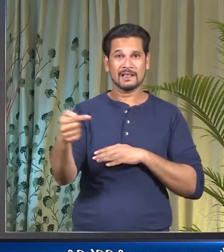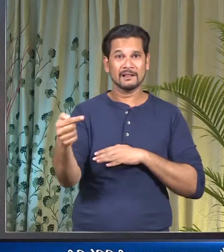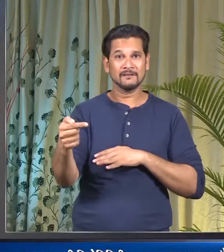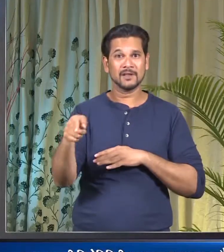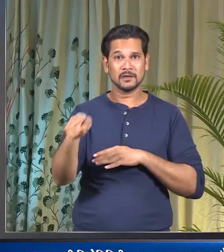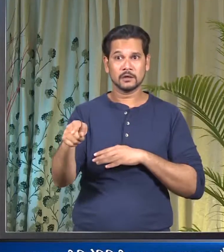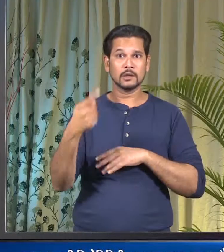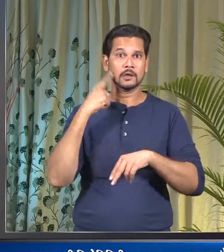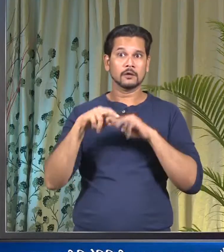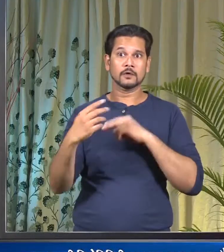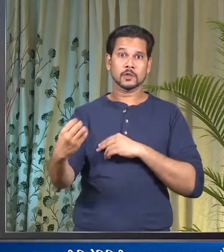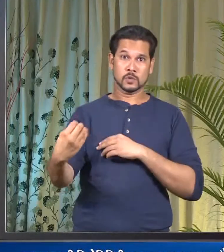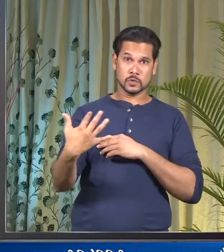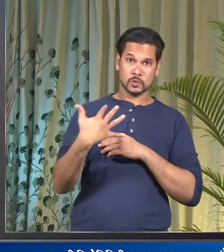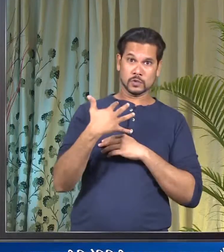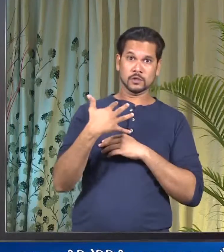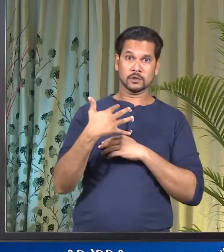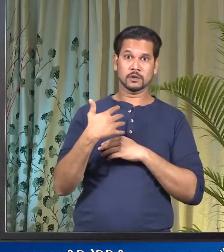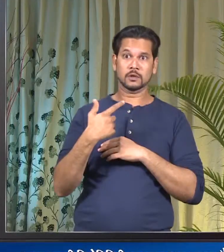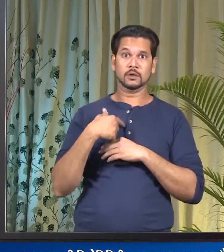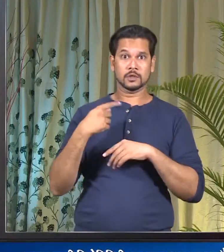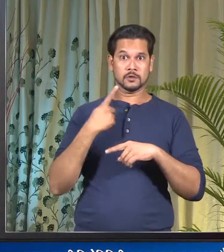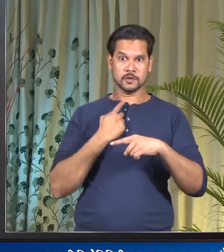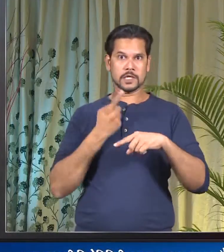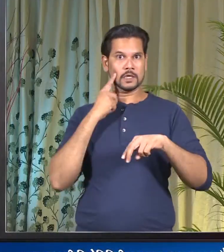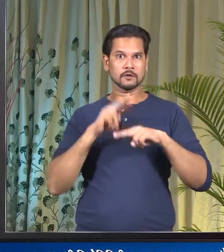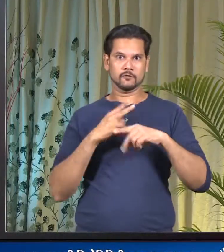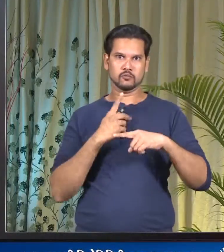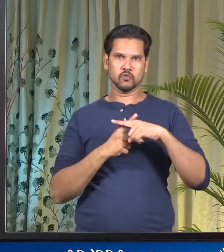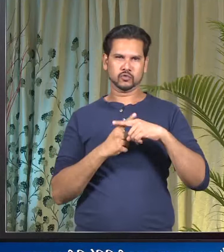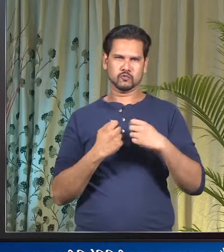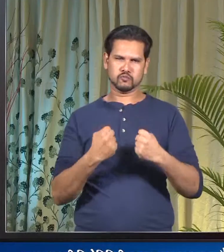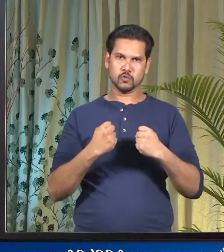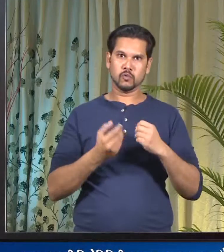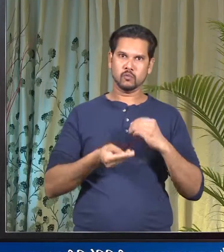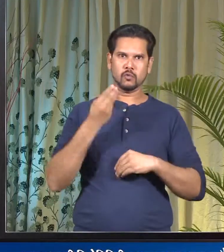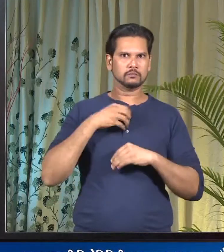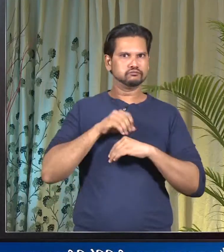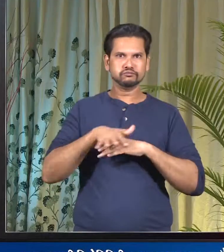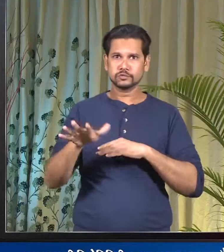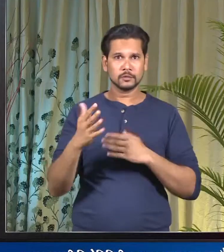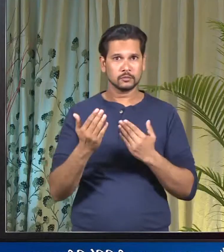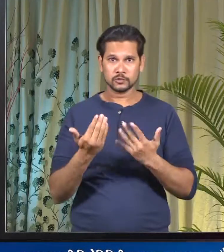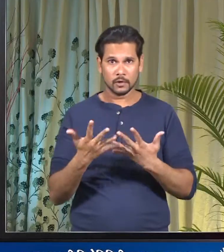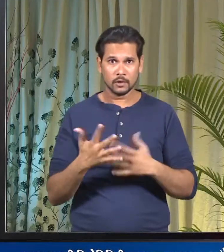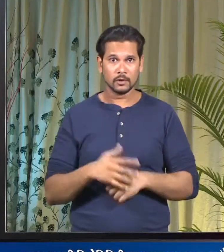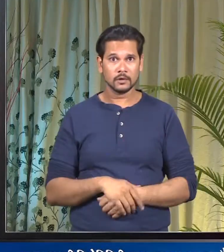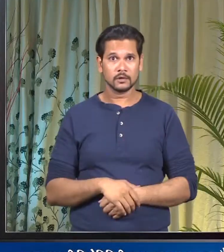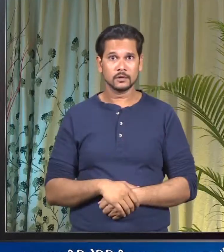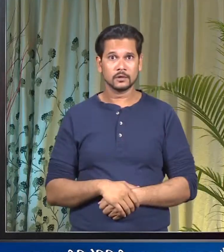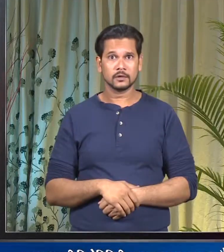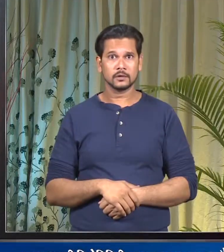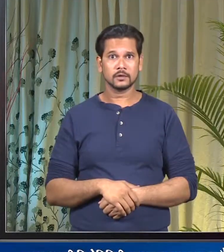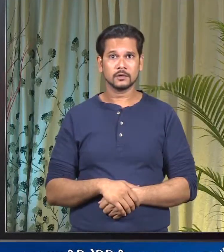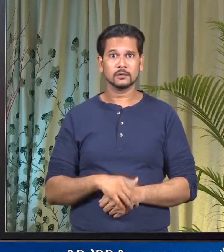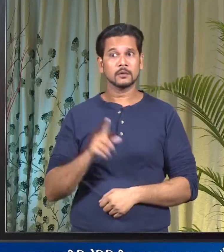का इतना प्रभाव पड़ता है तो क्या हमारी बैटरी चार्ज की हुए का इतना प्रभाव नहीं बढ़ेगा कि वो सच भी